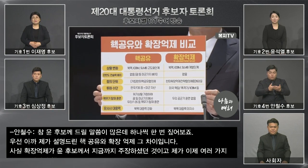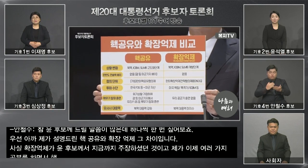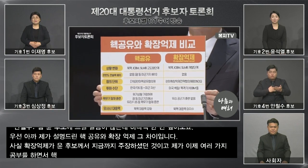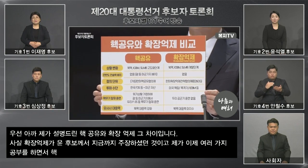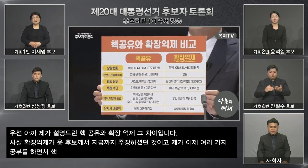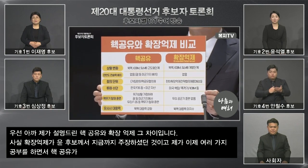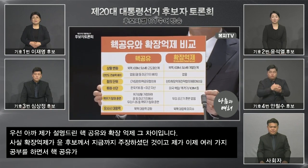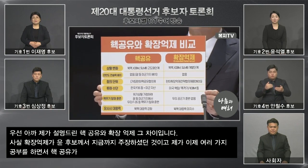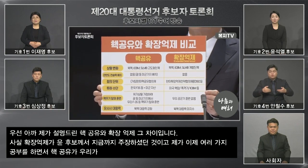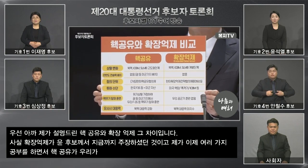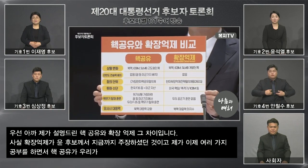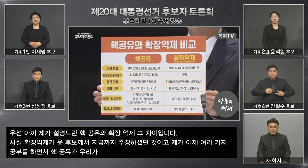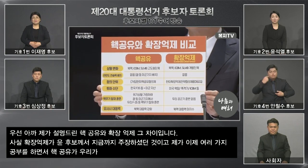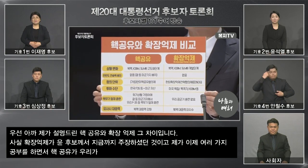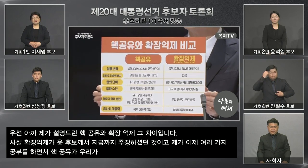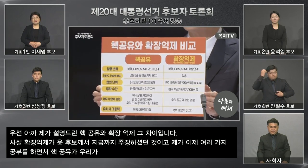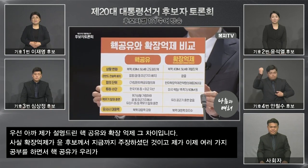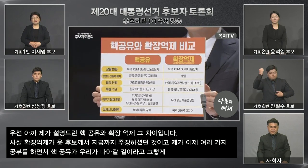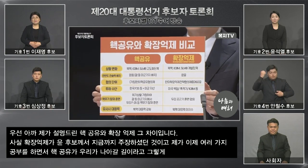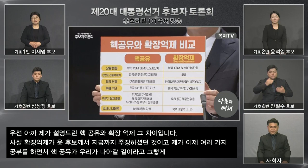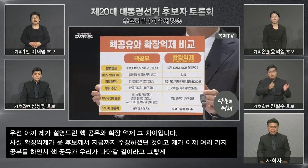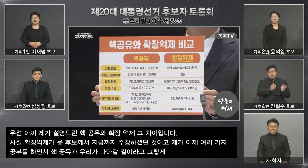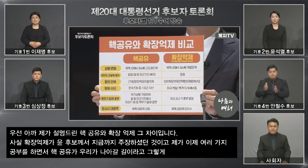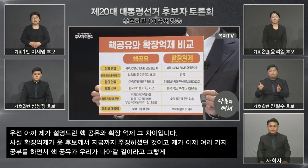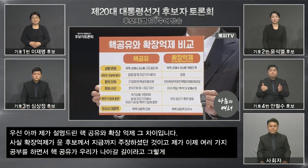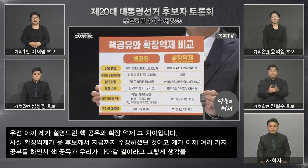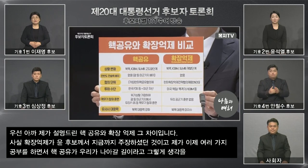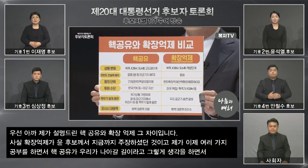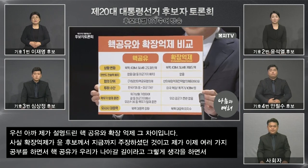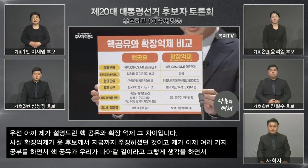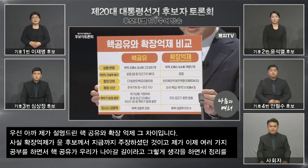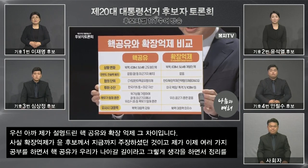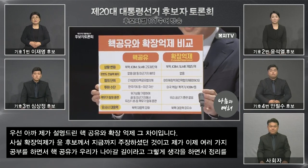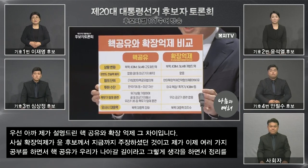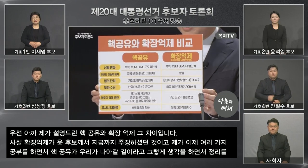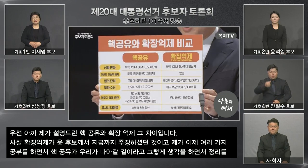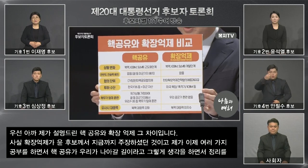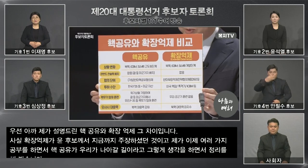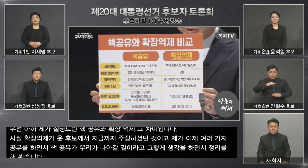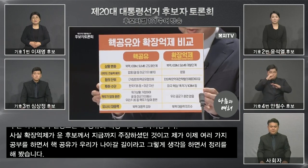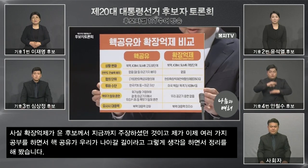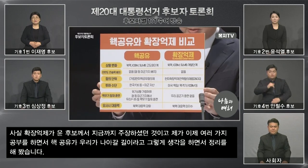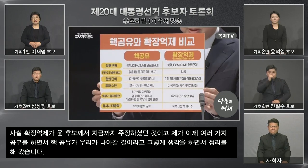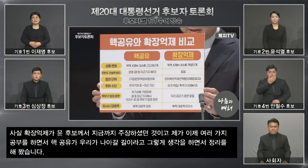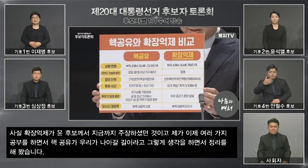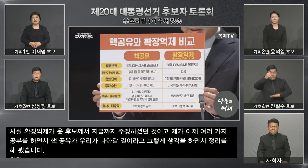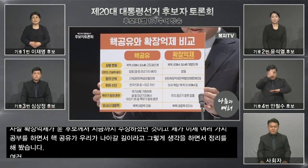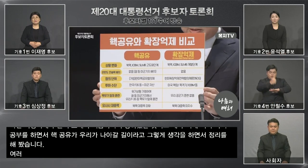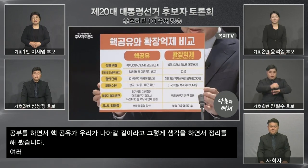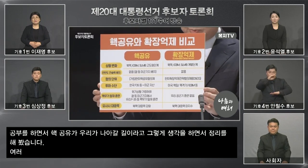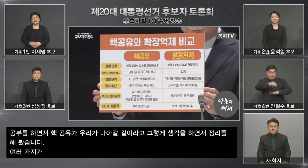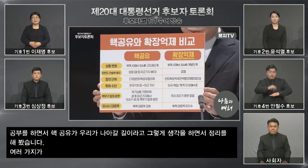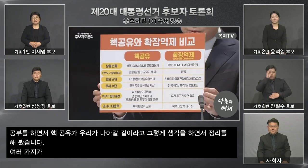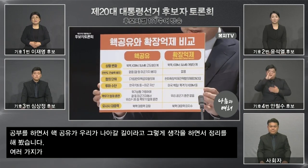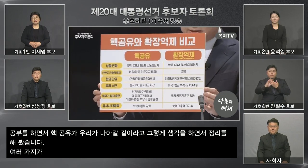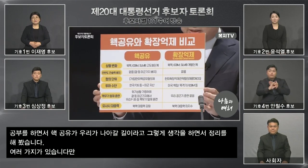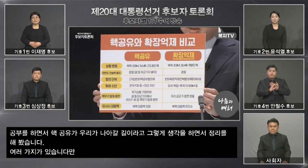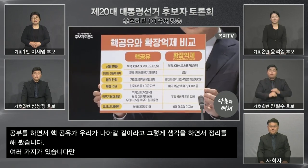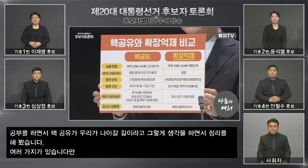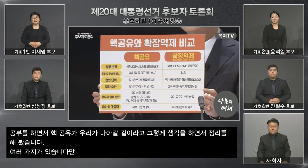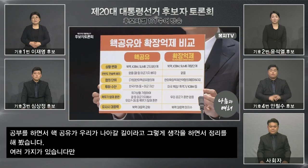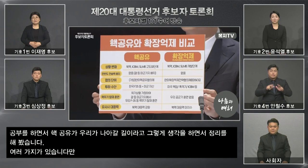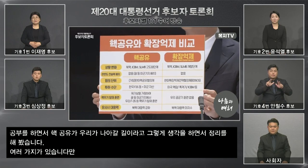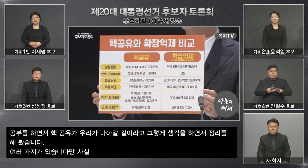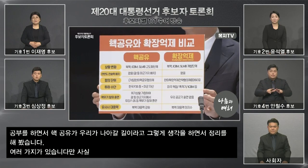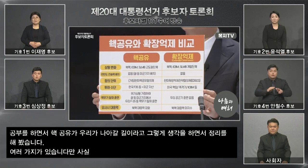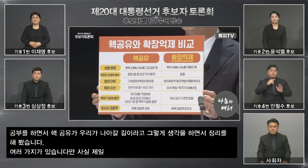길이라고 그렇게 생각하면서 정리를 해봤습니다. 여러 가지가 있습니다만 사실 제일 마지막 보시면 지금 북핵